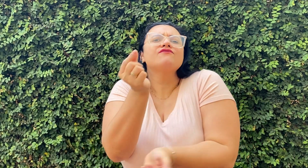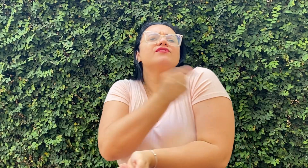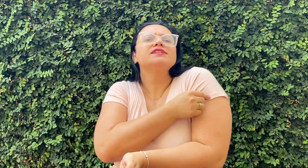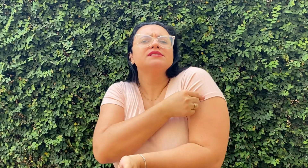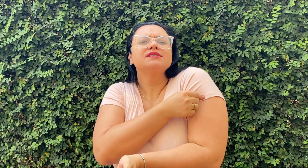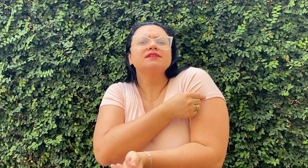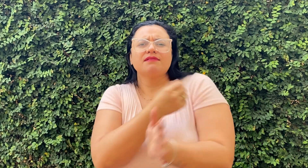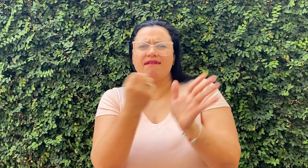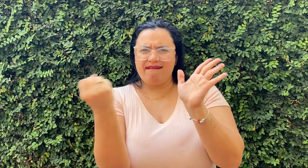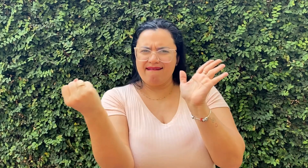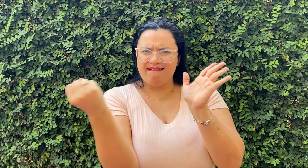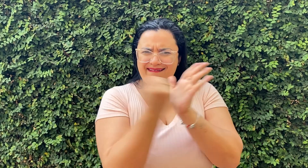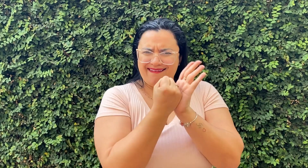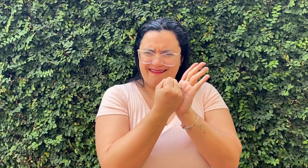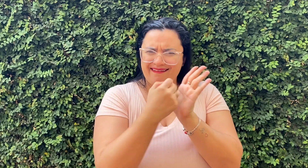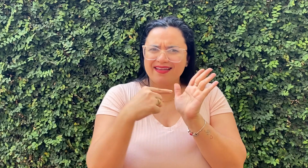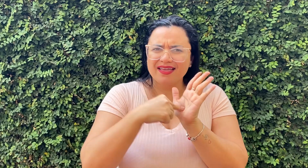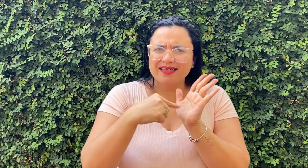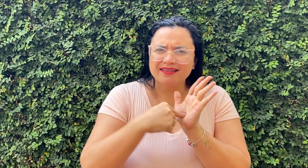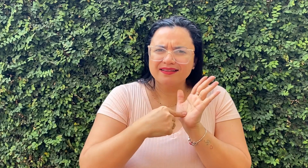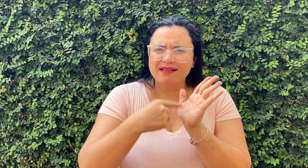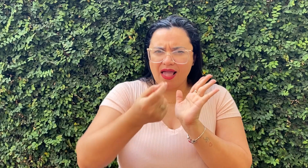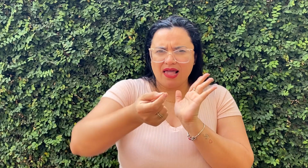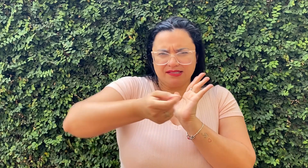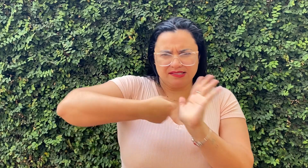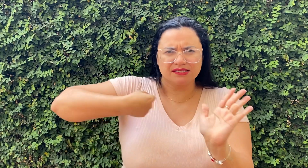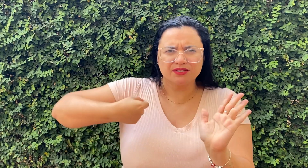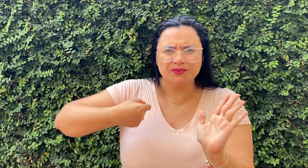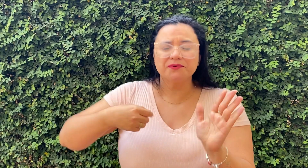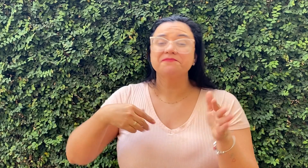Carteira de vacinação. Carimbou? Assinou?